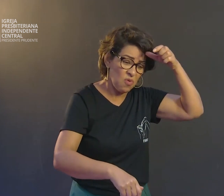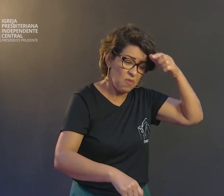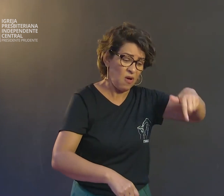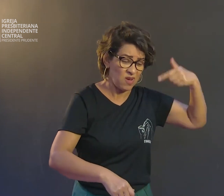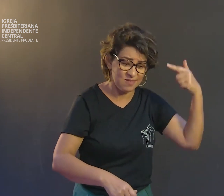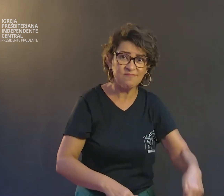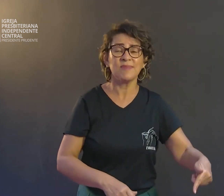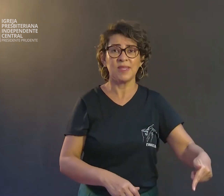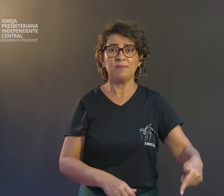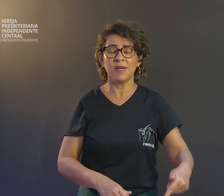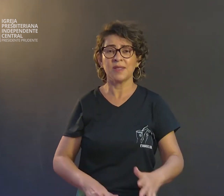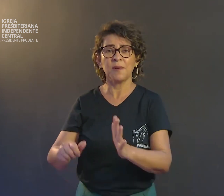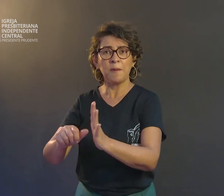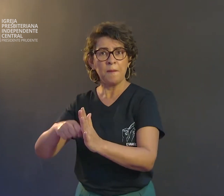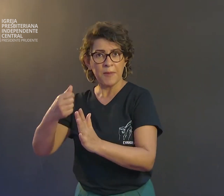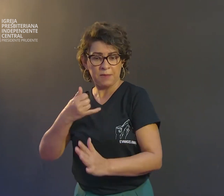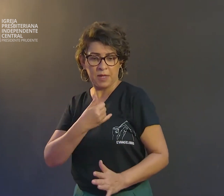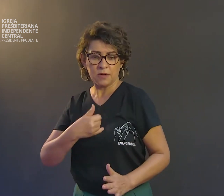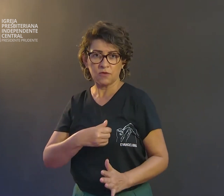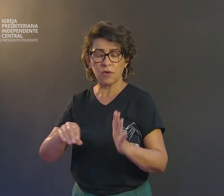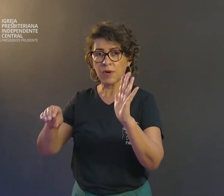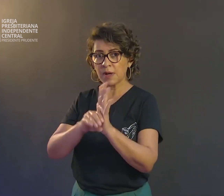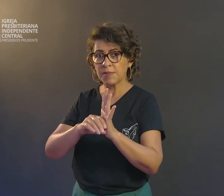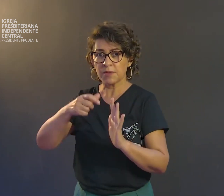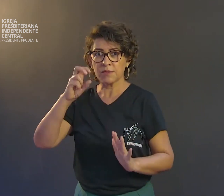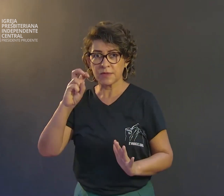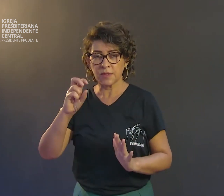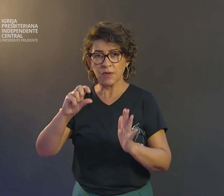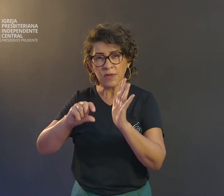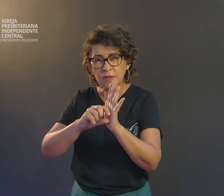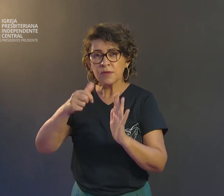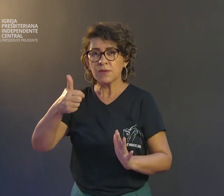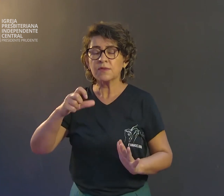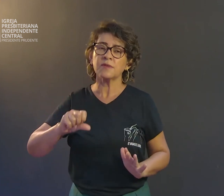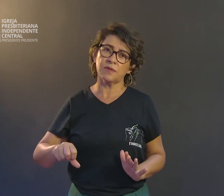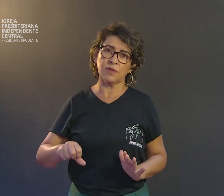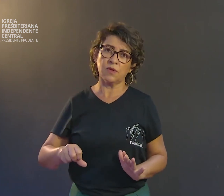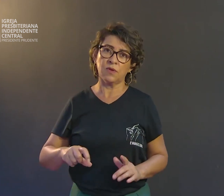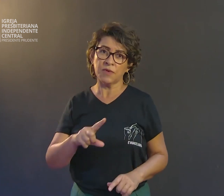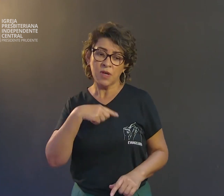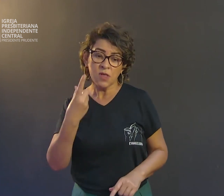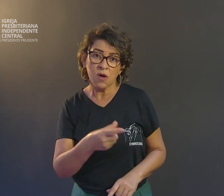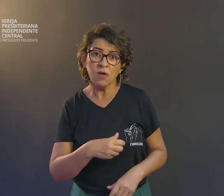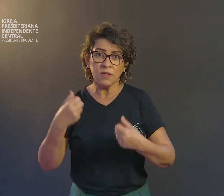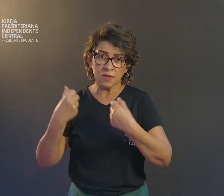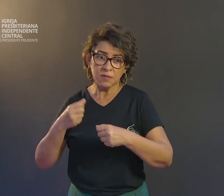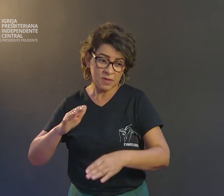5, verso 19. E nós precisamos quebrar as correntes que ainda prendem as